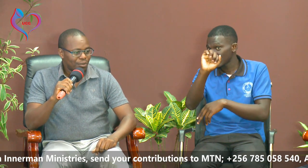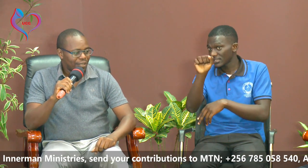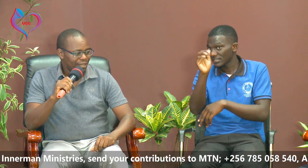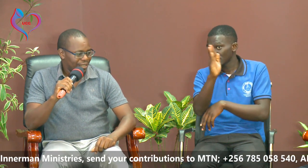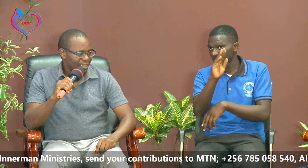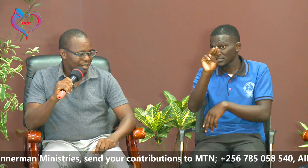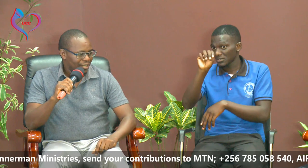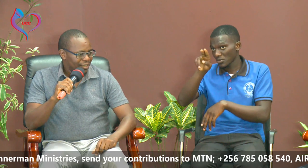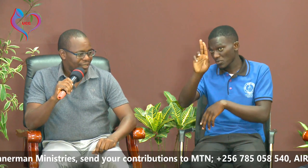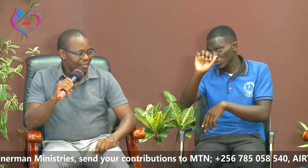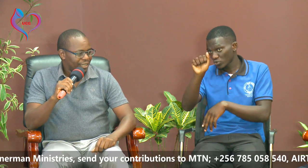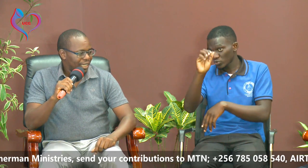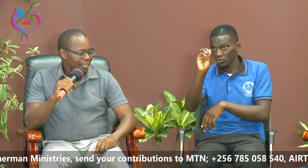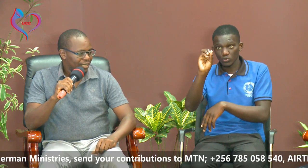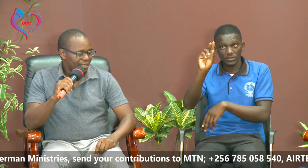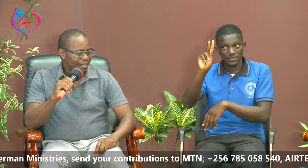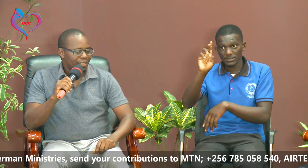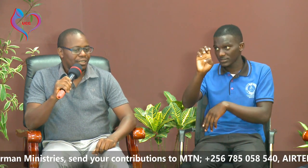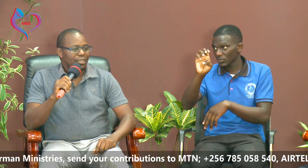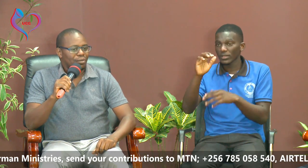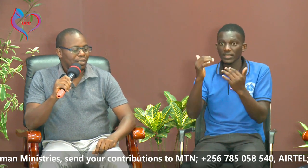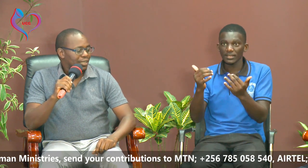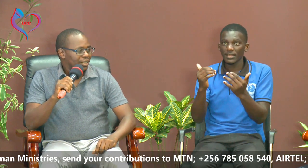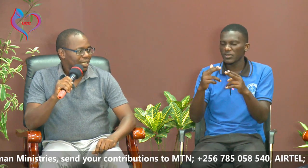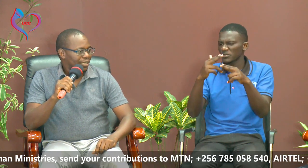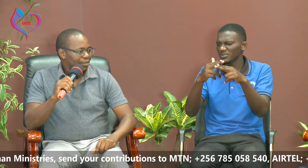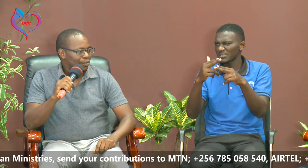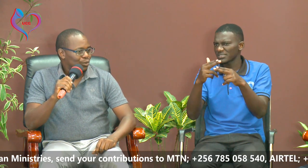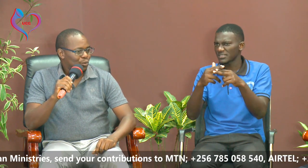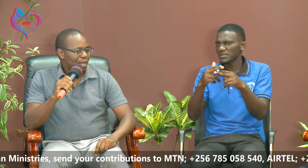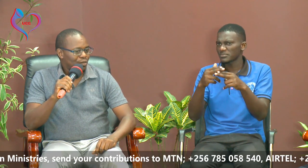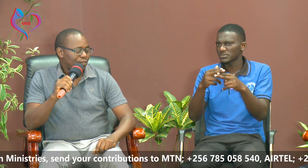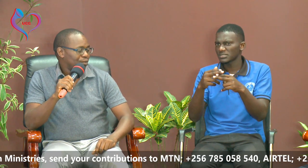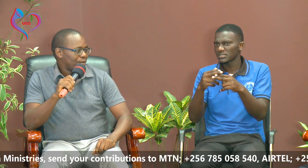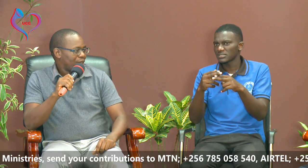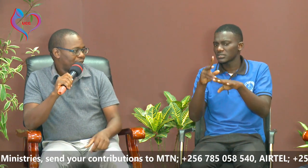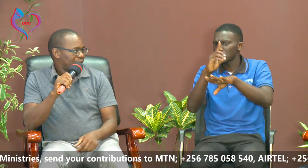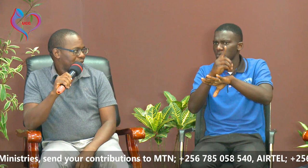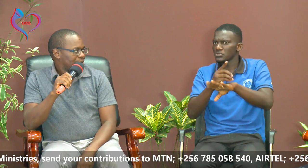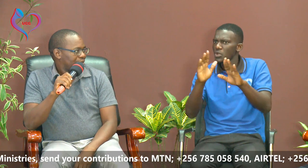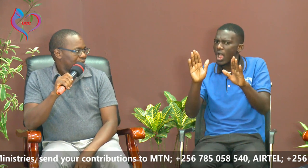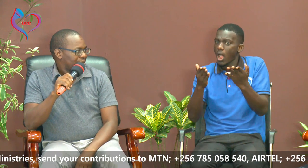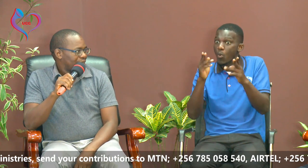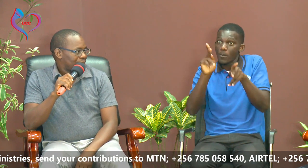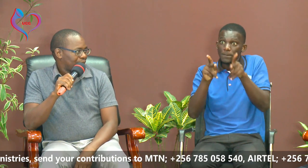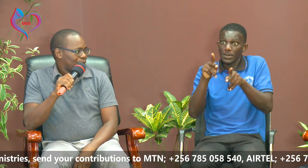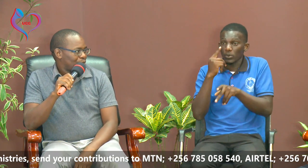Titles zijja okusinzira omuntu bwa kuvunula. Okusinzira omuntu